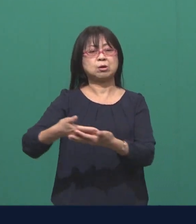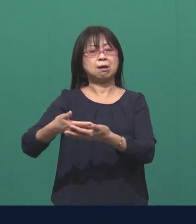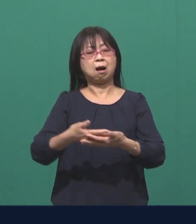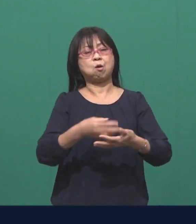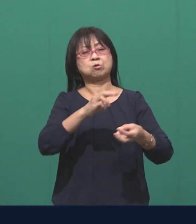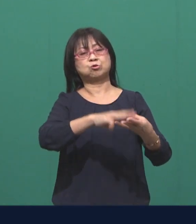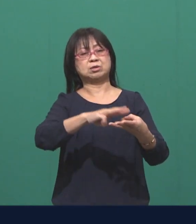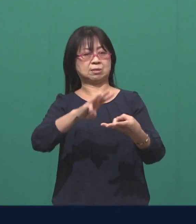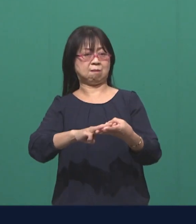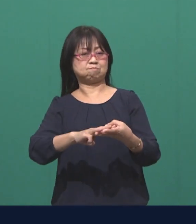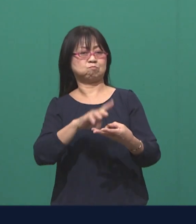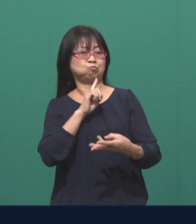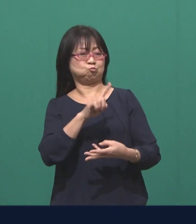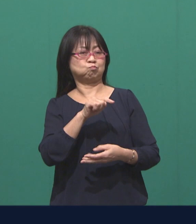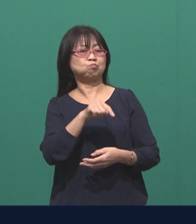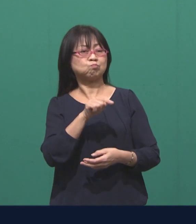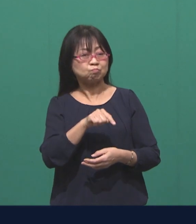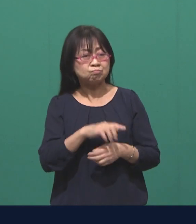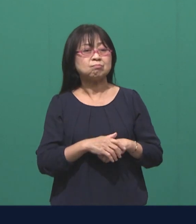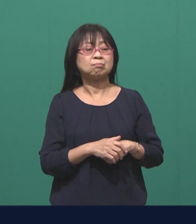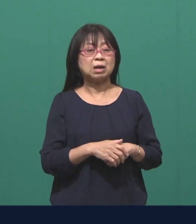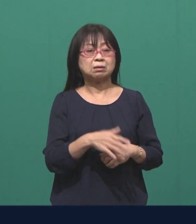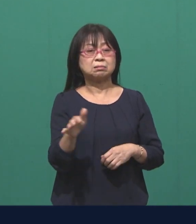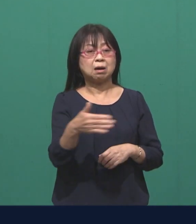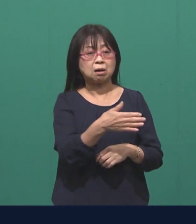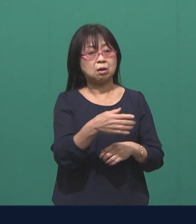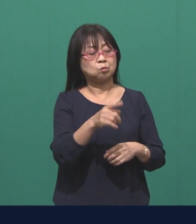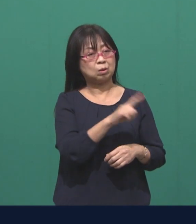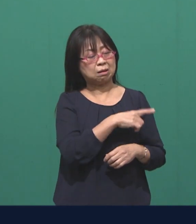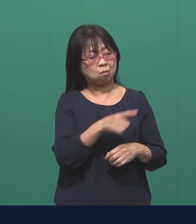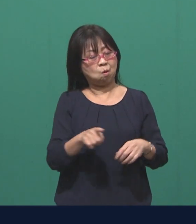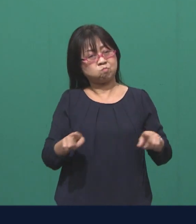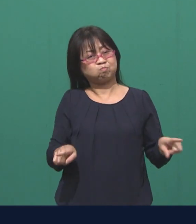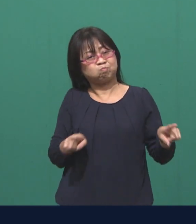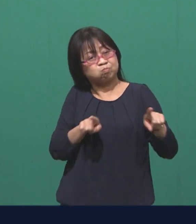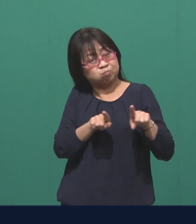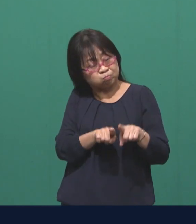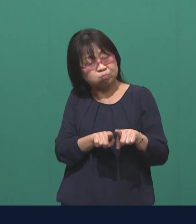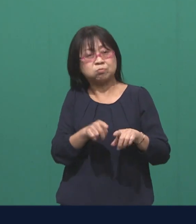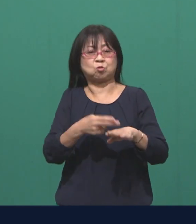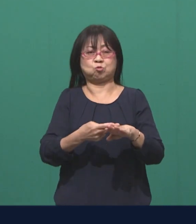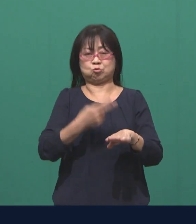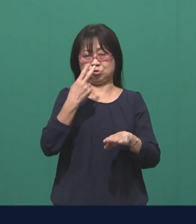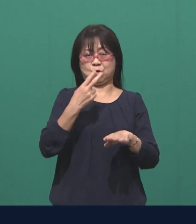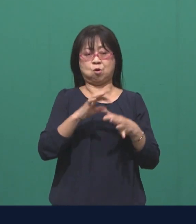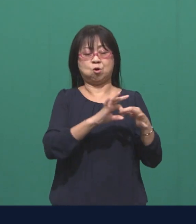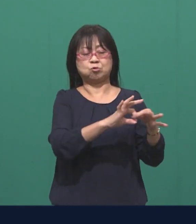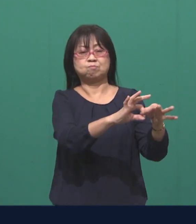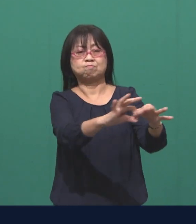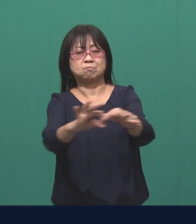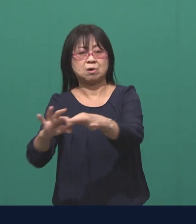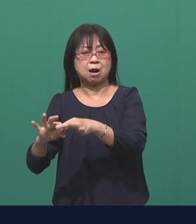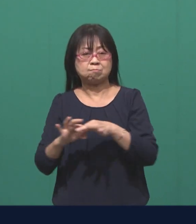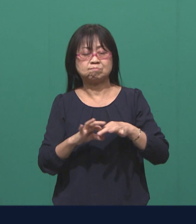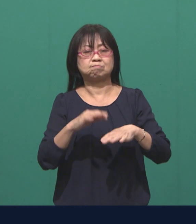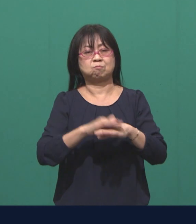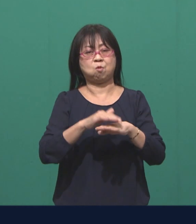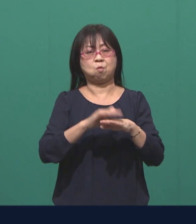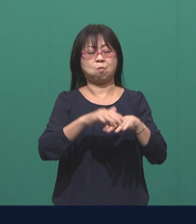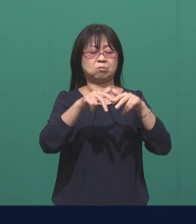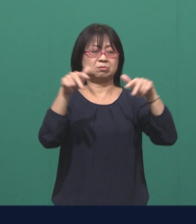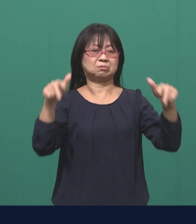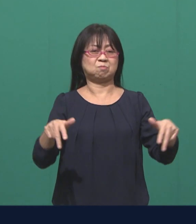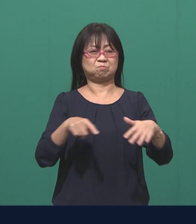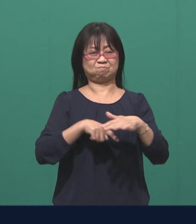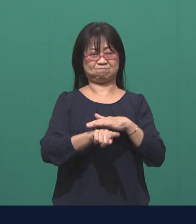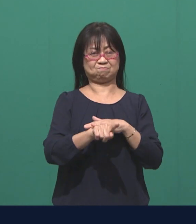する魚のゆりかご水田など、魚と人の営みが一体となった特徴的な循環